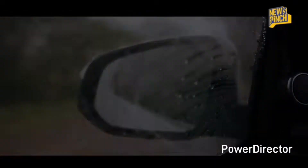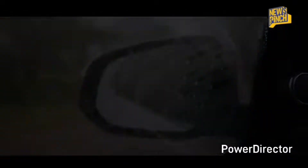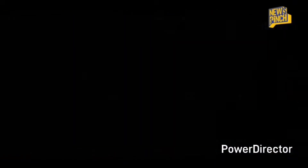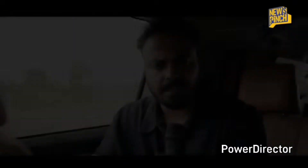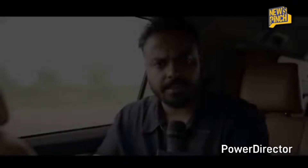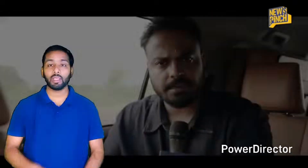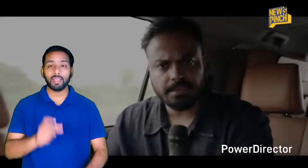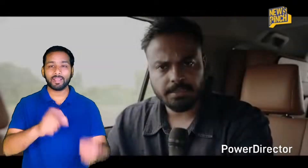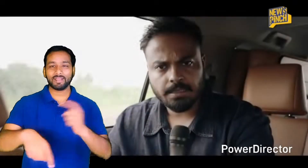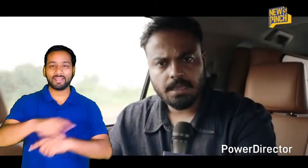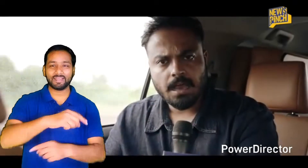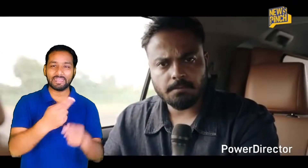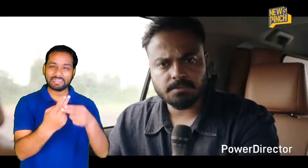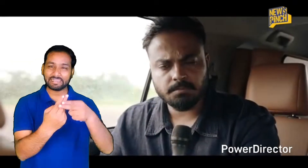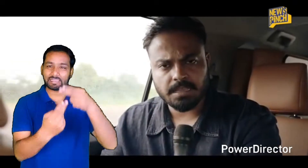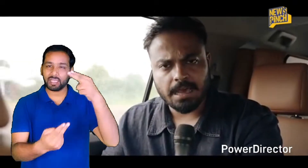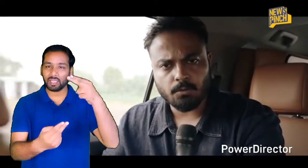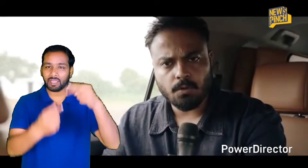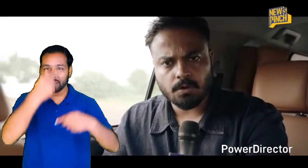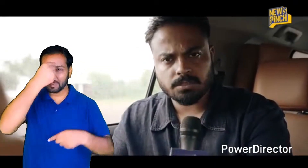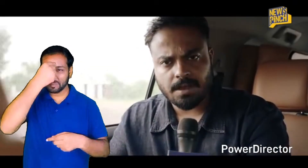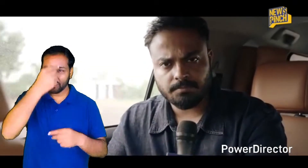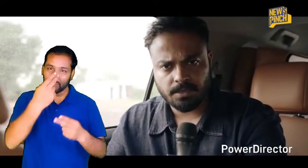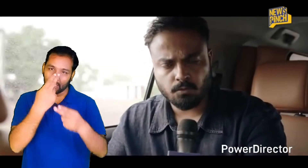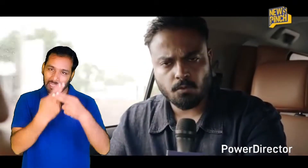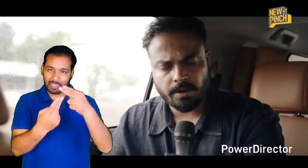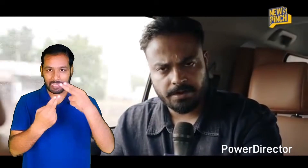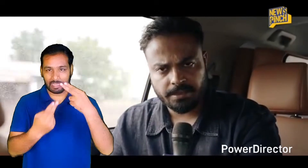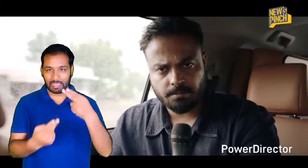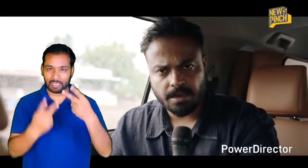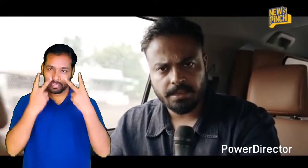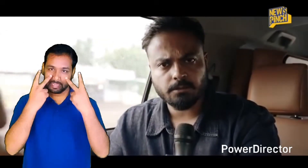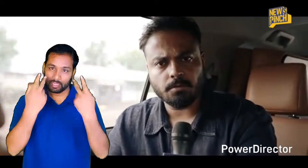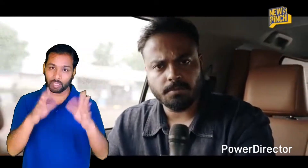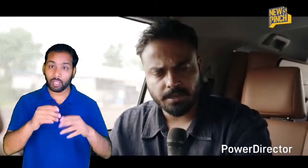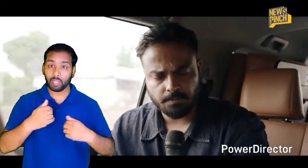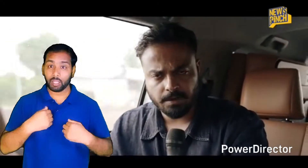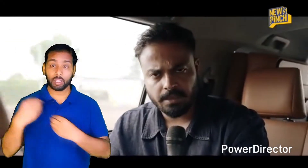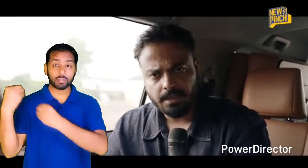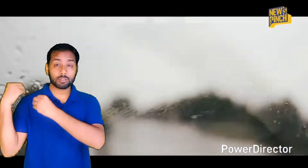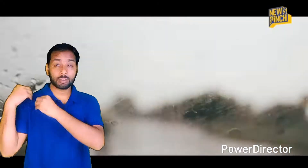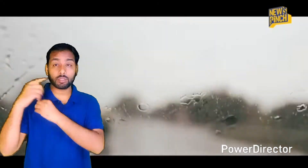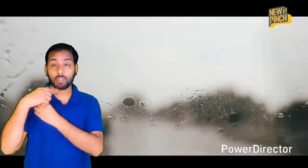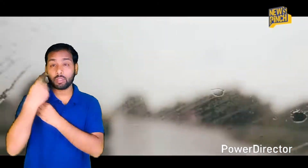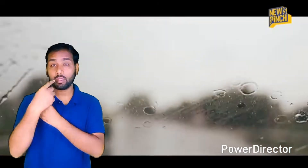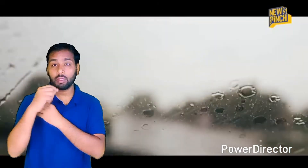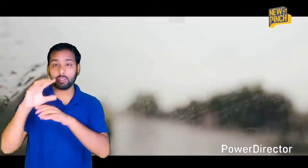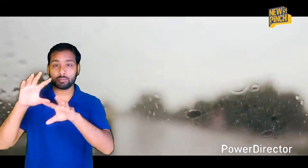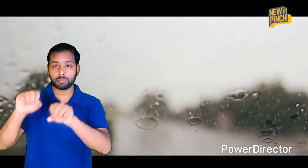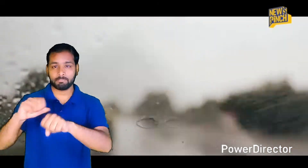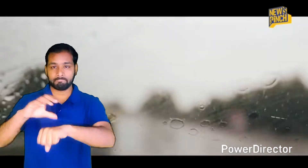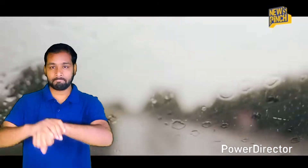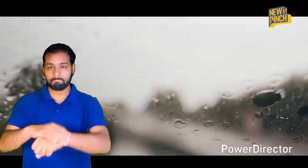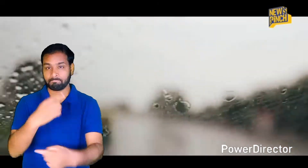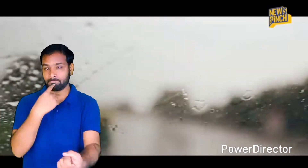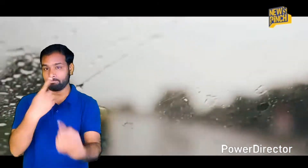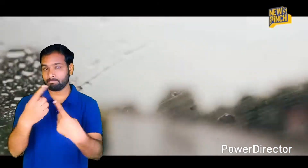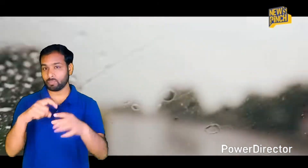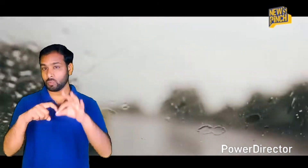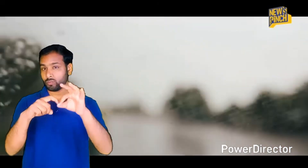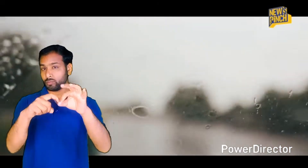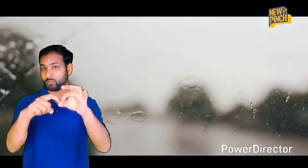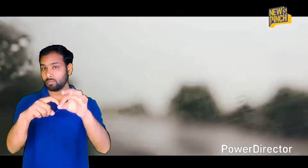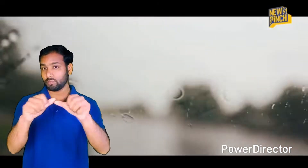गांव वालों की समस्या देख ली, अब जिम्मेदारों और जवाबदेहों को पकड़ने की बारी है, तो हम निकल पड़े हैं। बारिश हो रही है मारवाड़ के इस